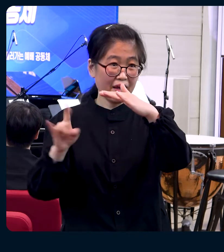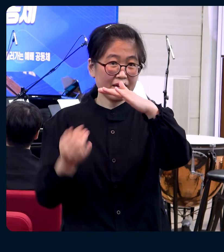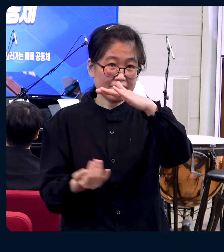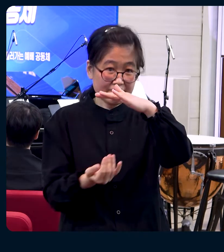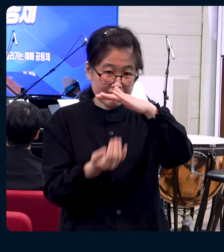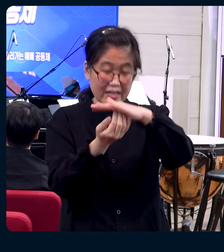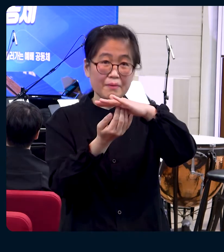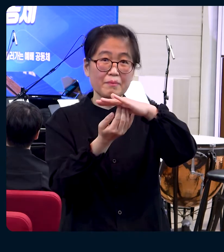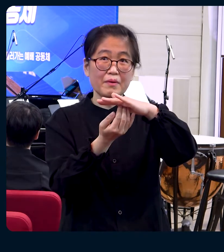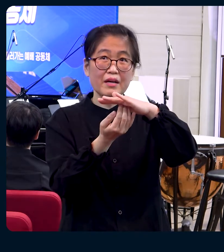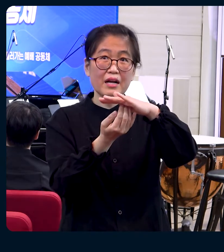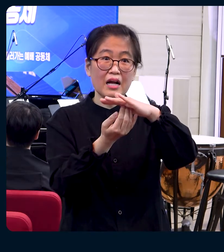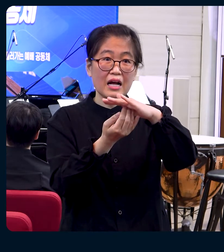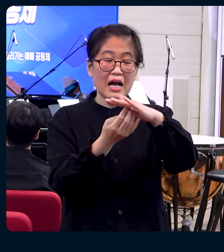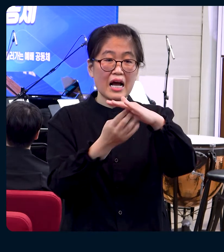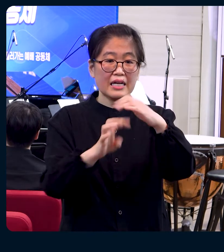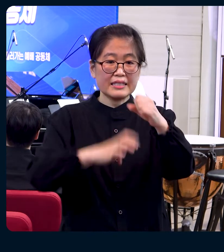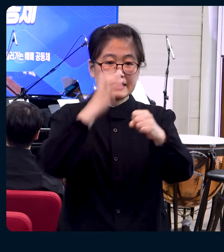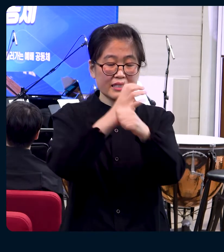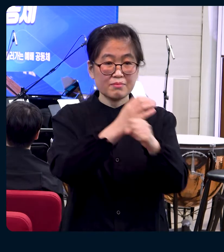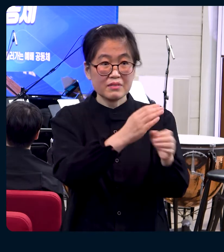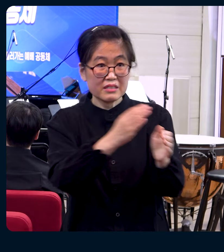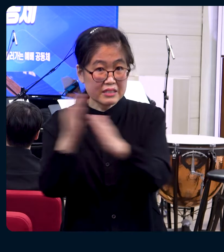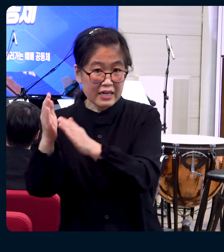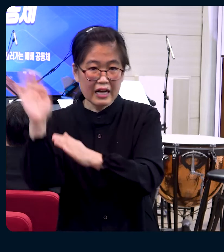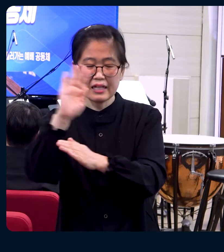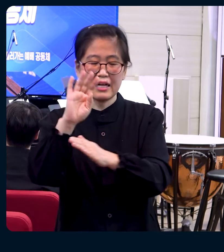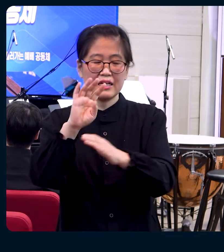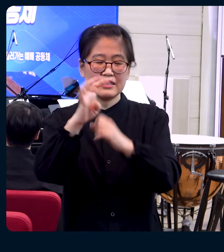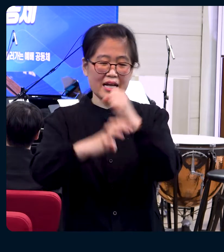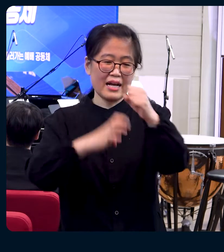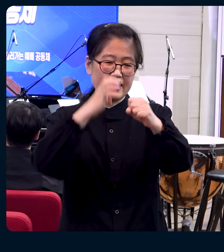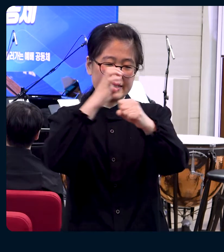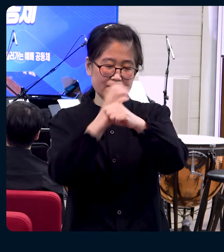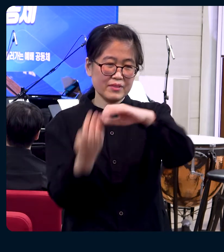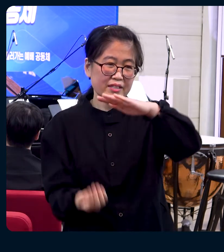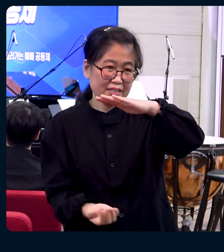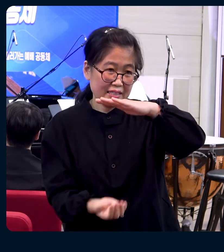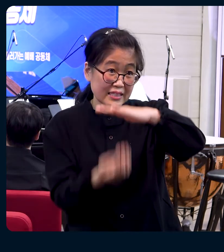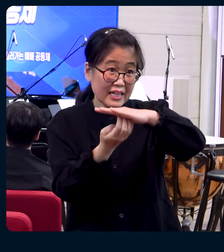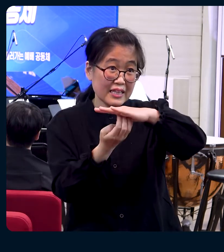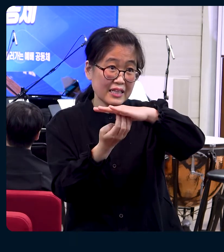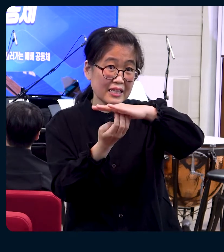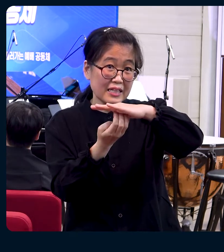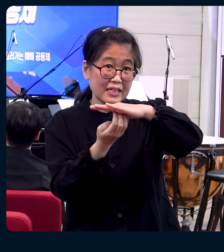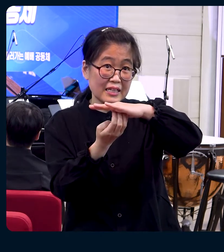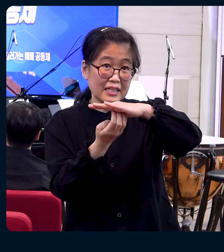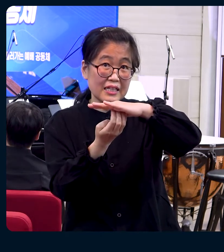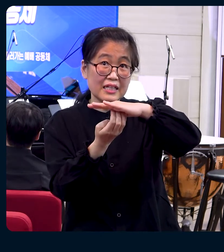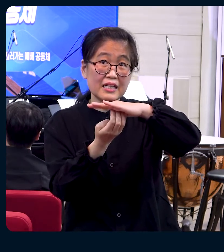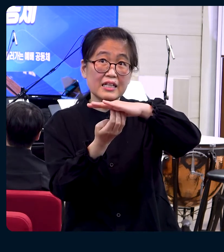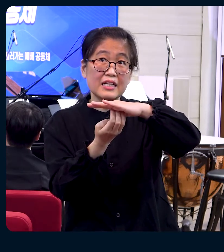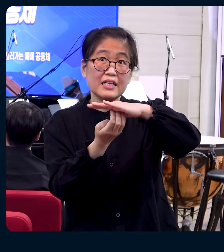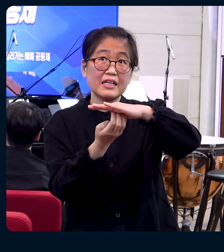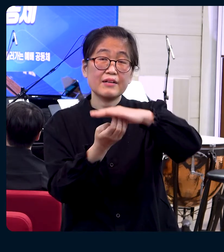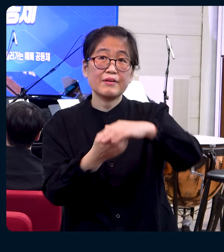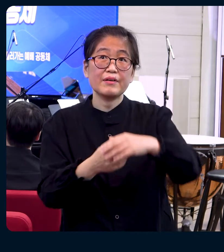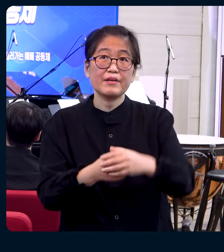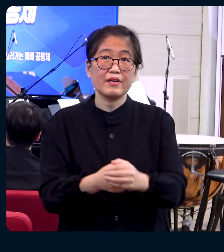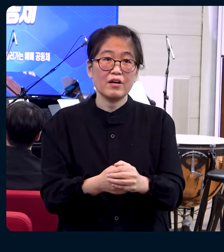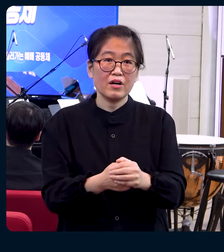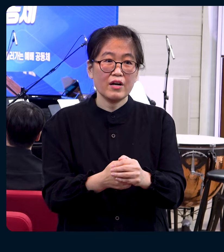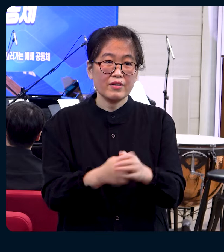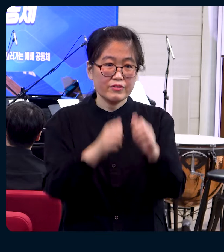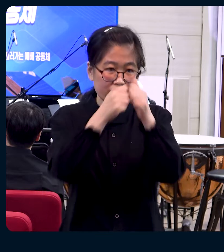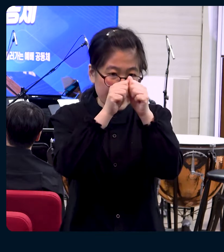성경에는 40년이 지나갔다는 표현만 있는 게 아니라 40년이 찼다는 표현이 있습니다. 이 말은 주의